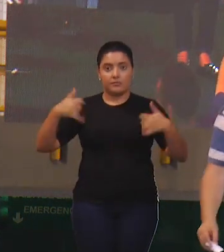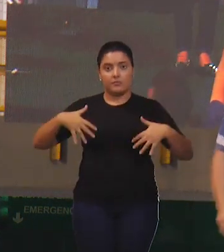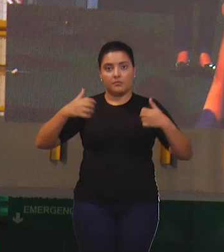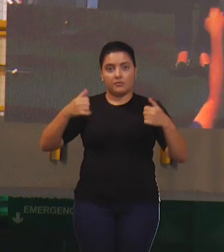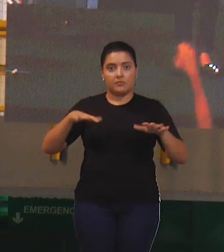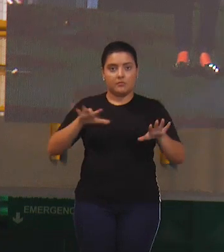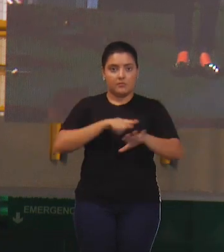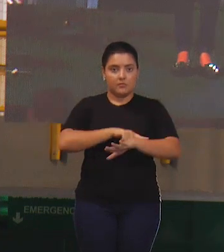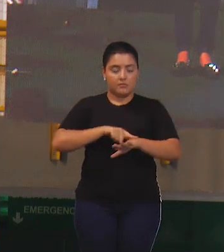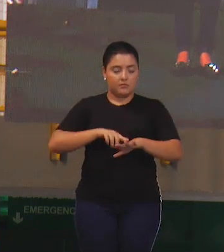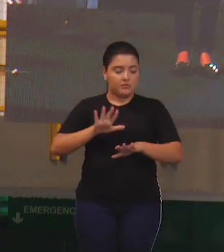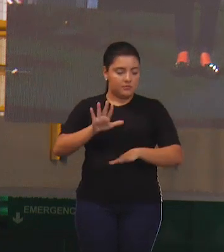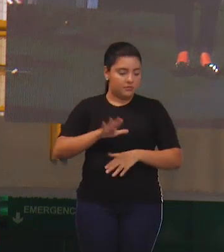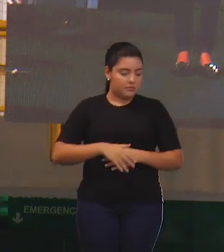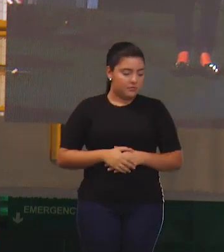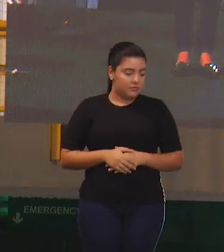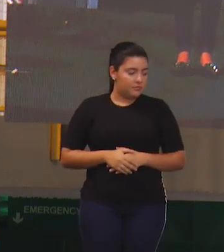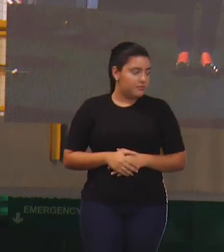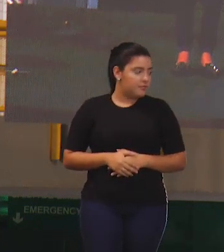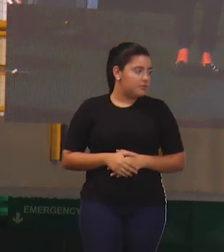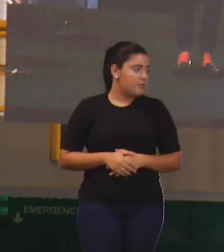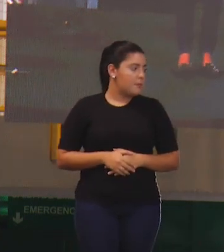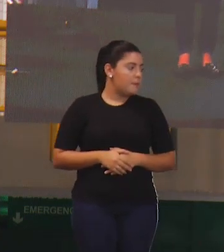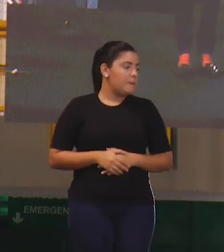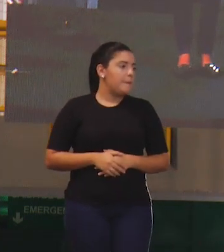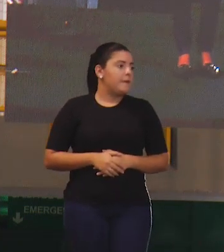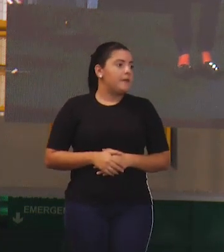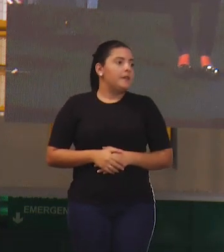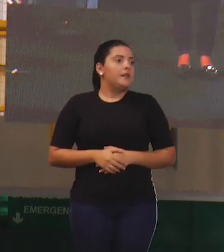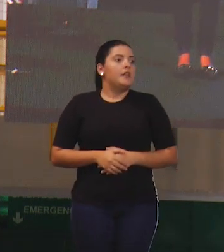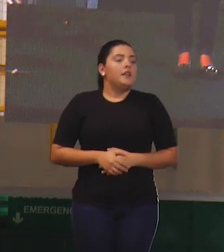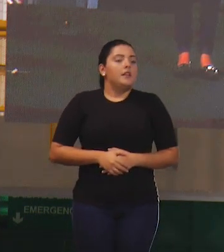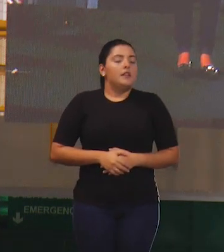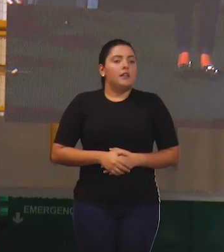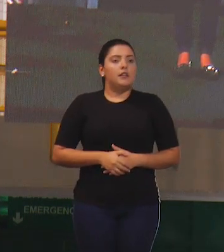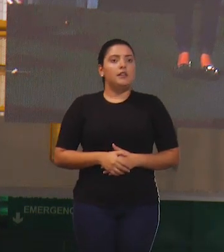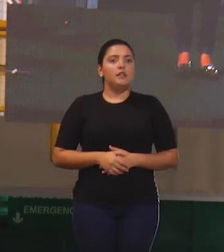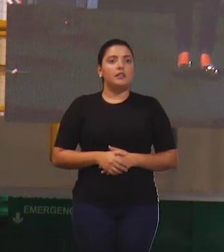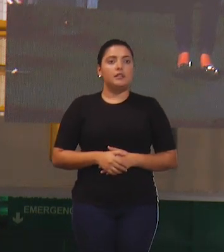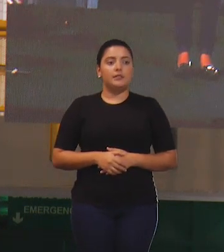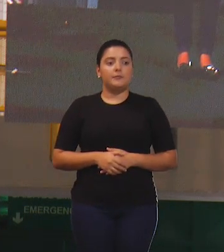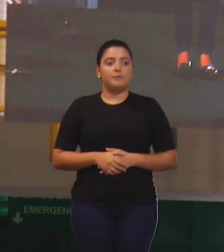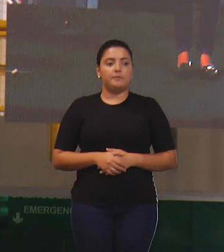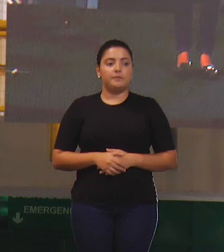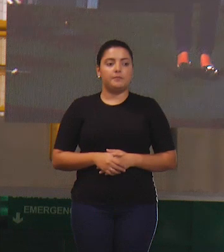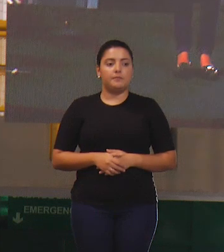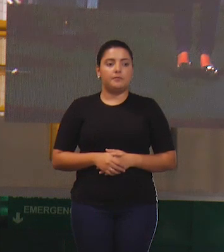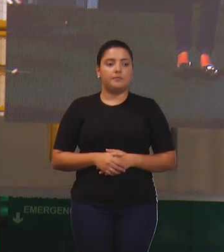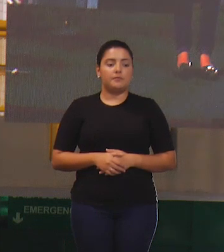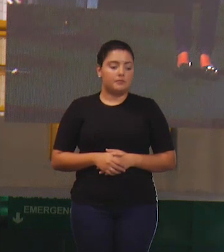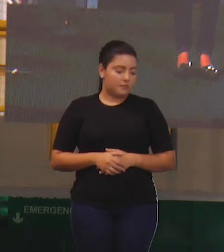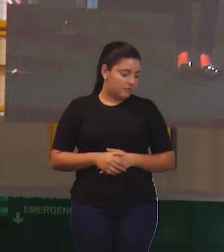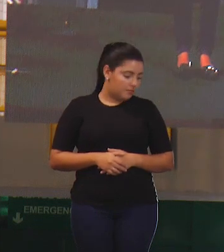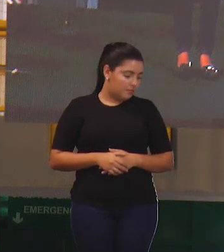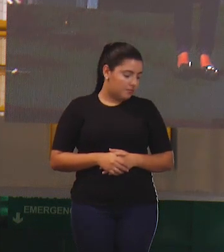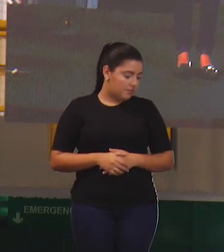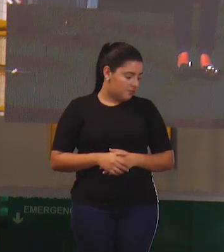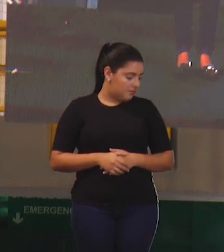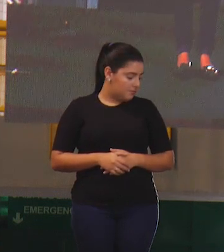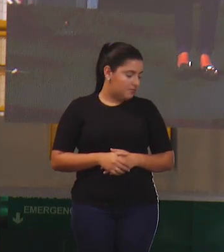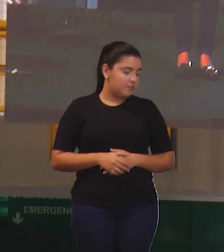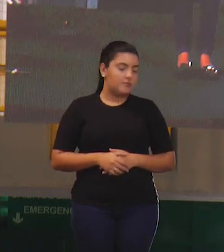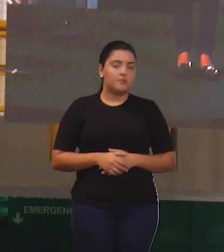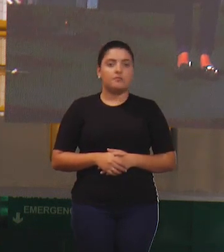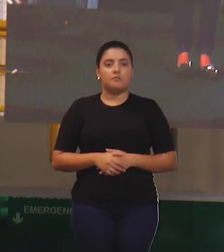Só passar aqui o aqui. Deixa eu ver aqui. Não, já falei aqui do João Vitor. Caiu o